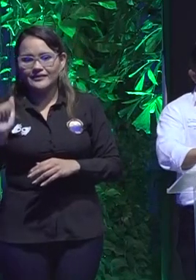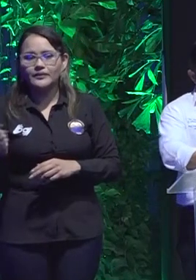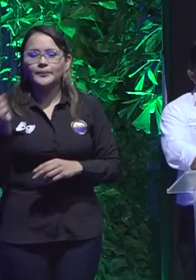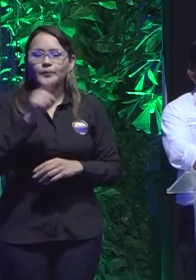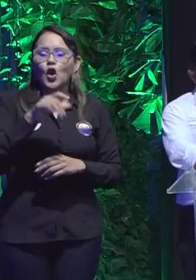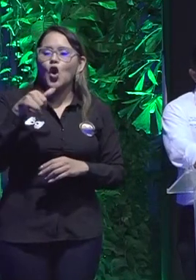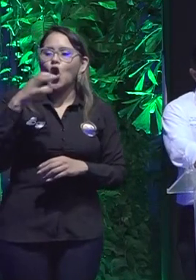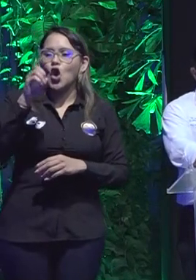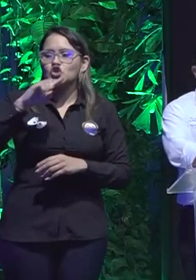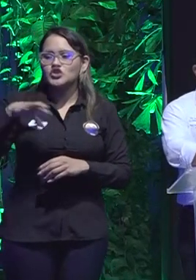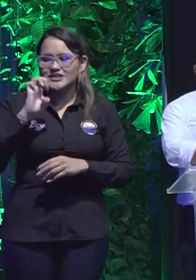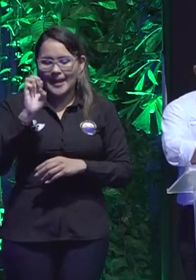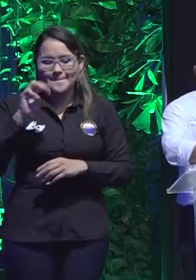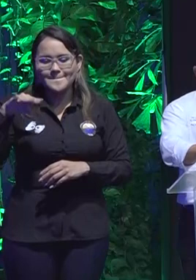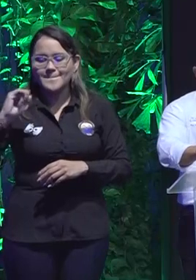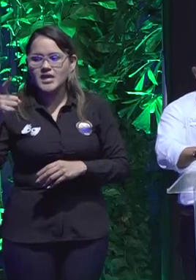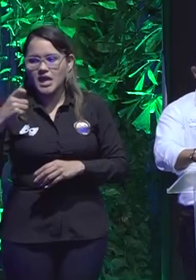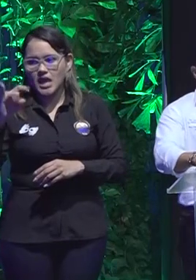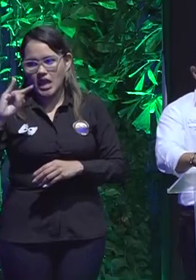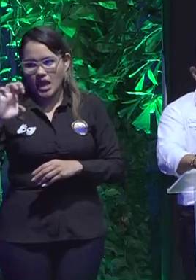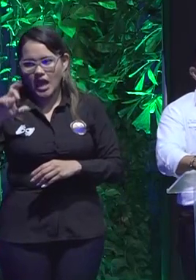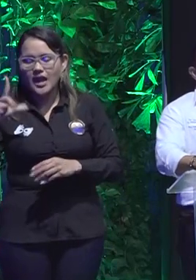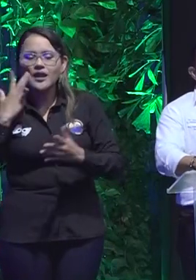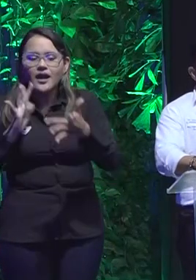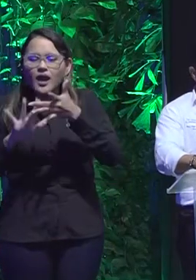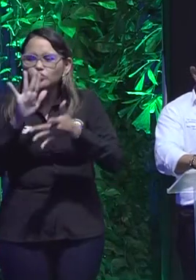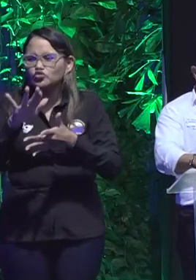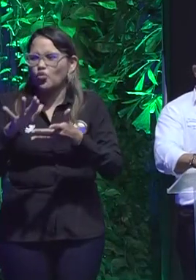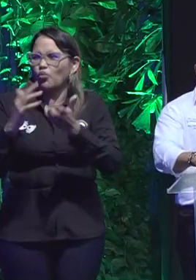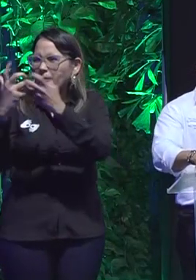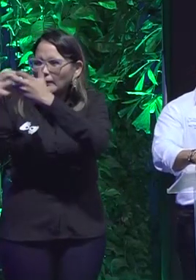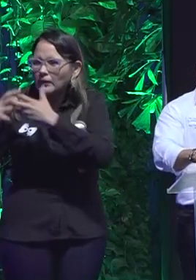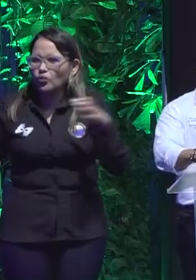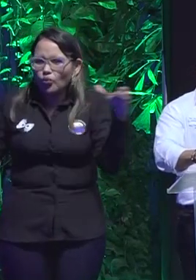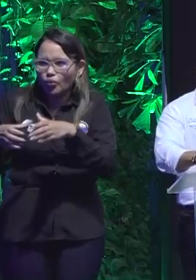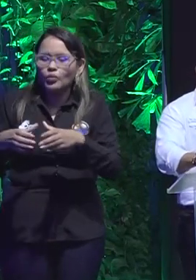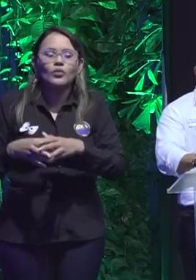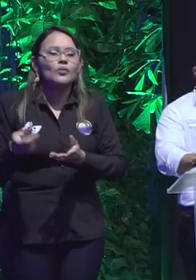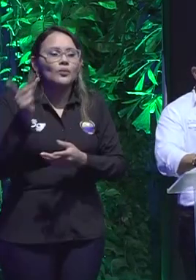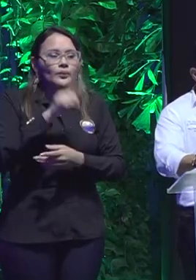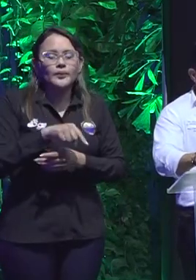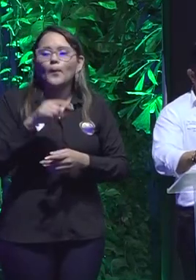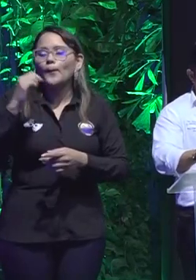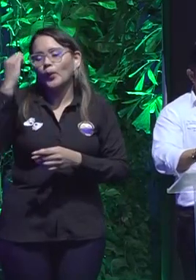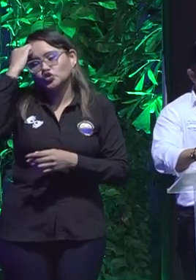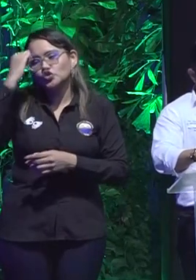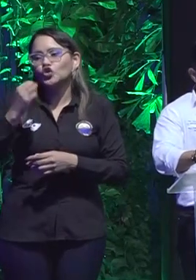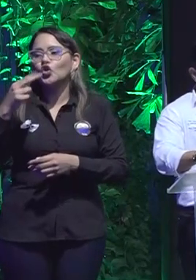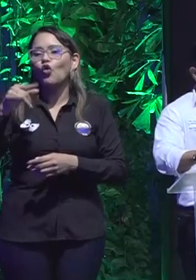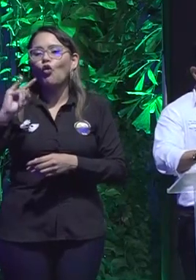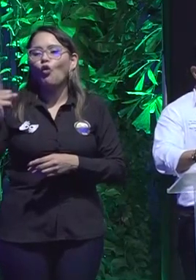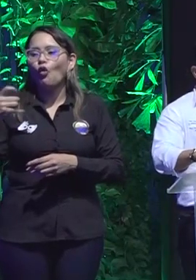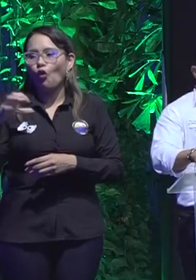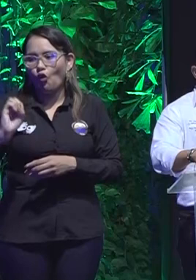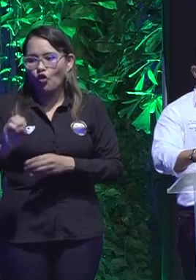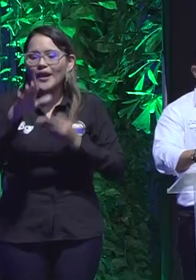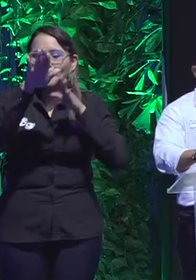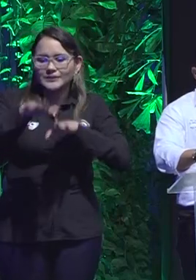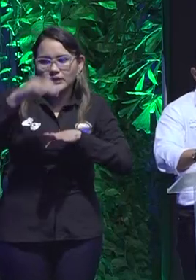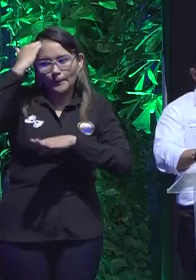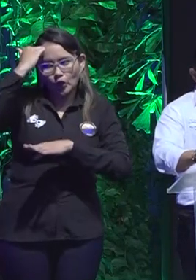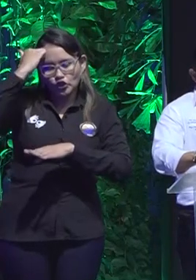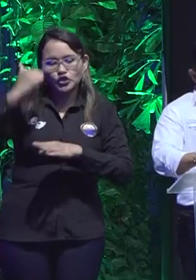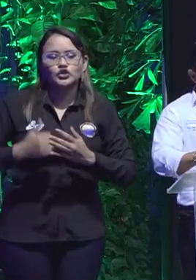Verdugo, delegado de los gremios, al profesor Hugo, representante de los